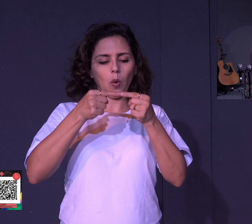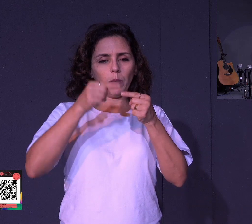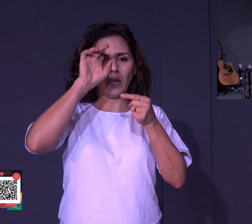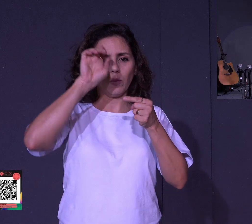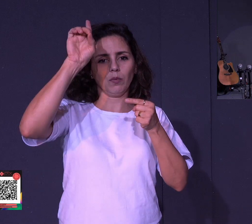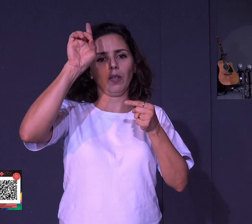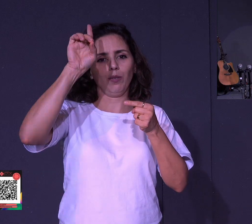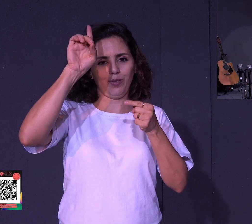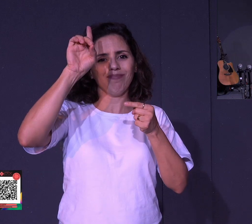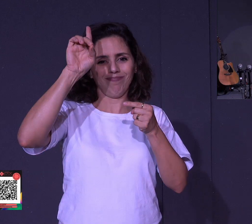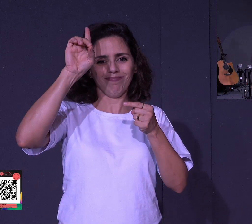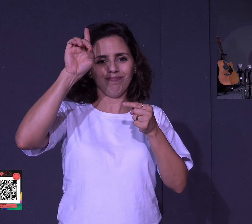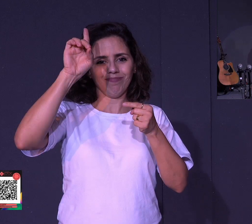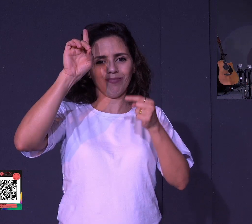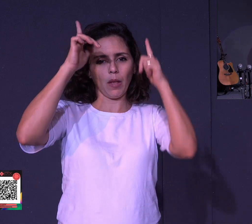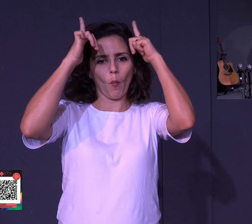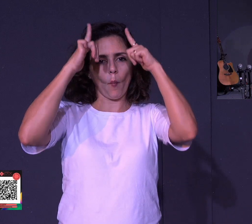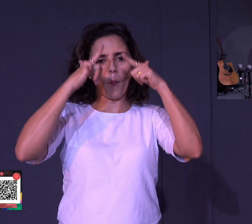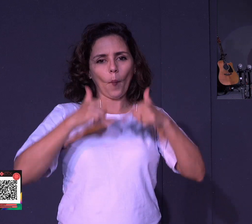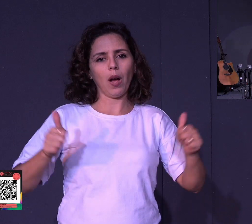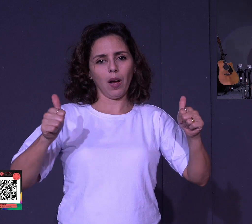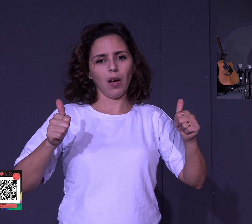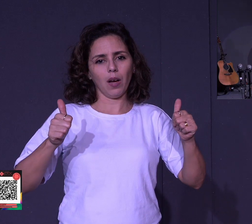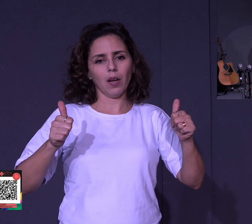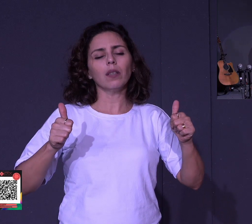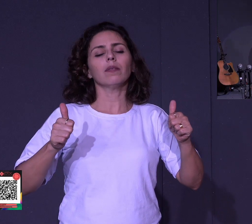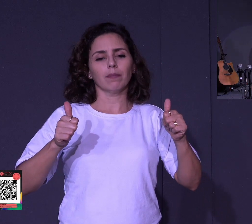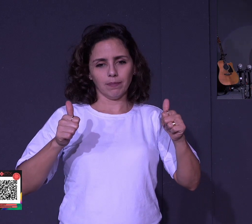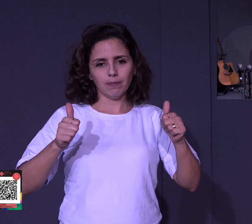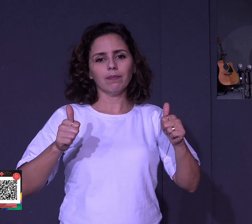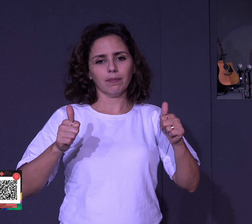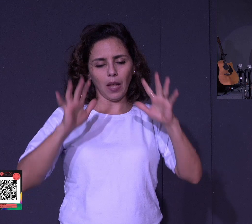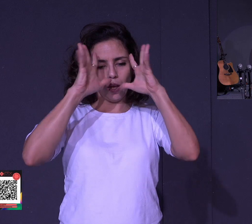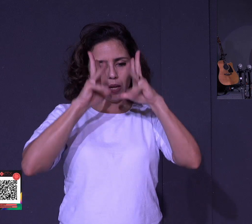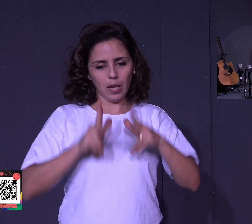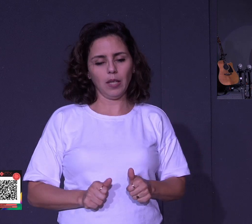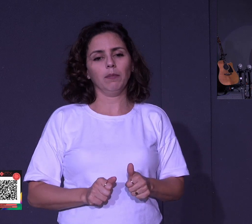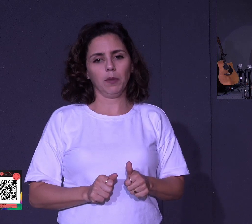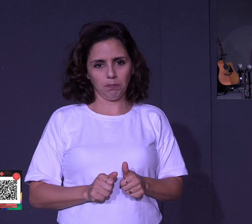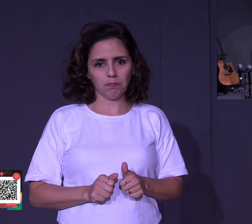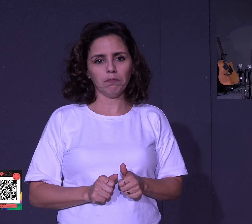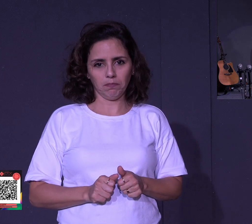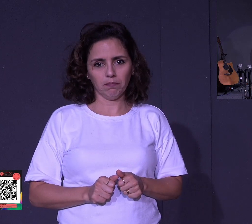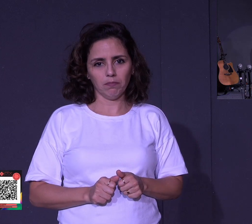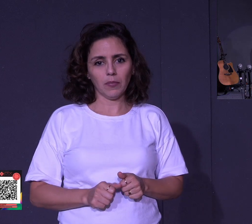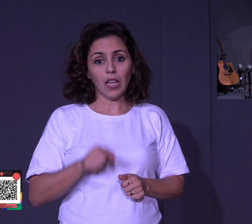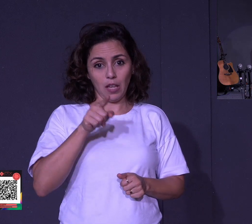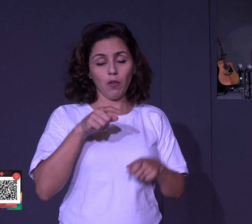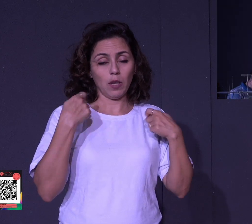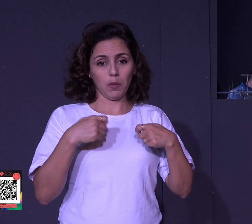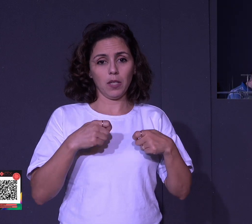Limpa. Mas Paulo diz, nesse cuidado com a sua mente, você deve colocar nela tudo o que é justo.